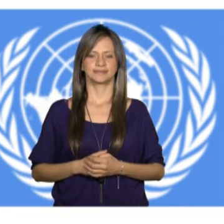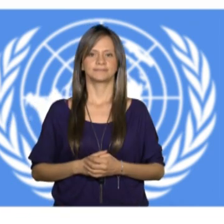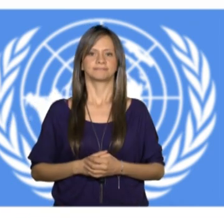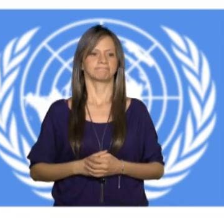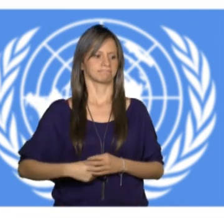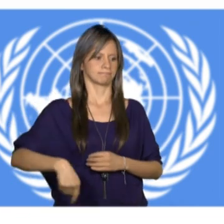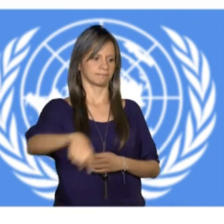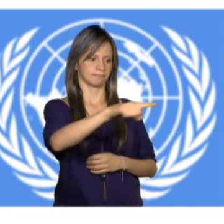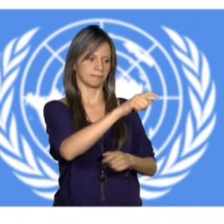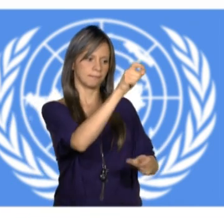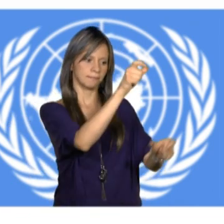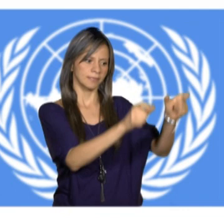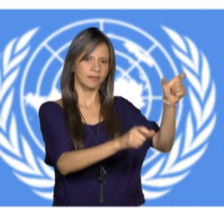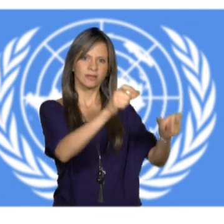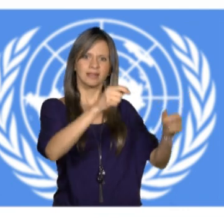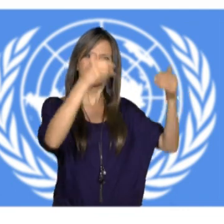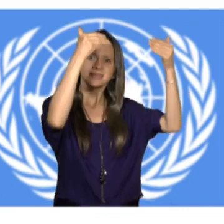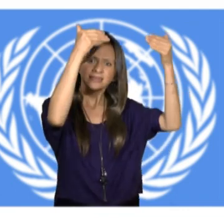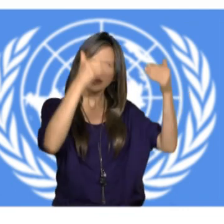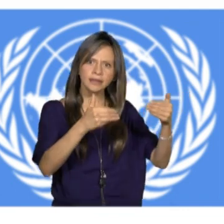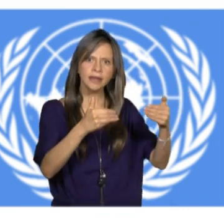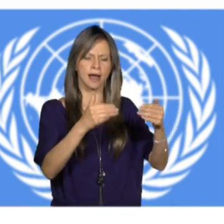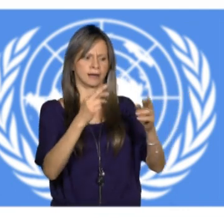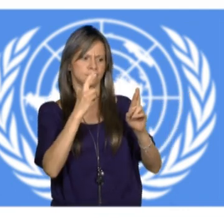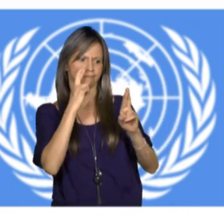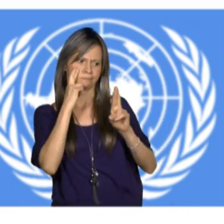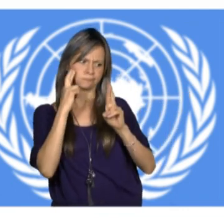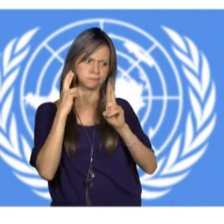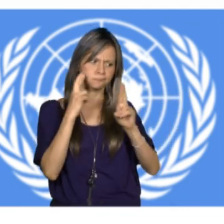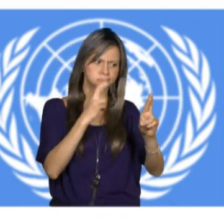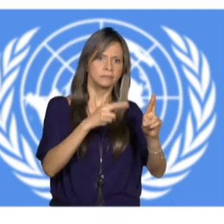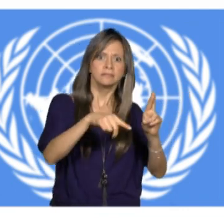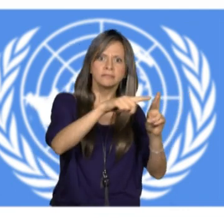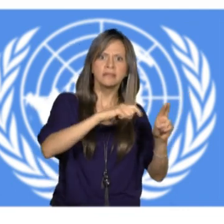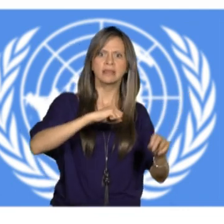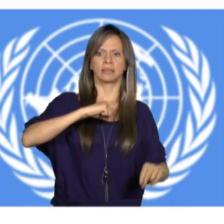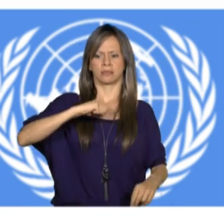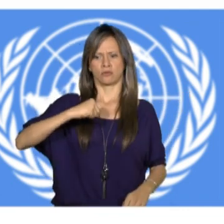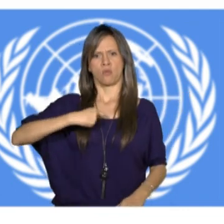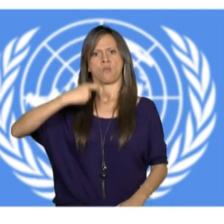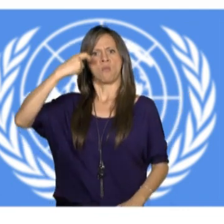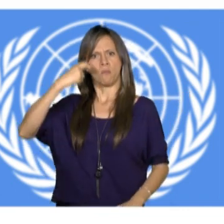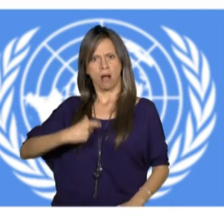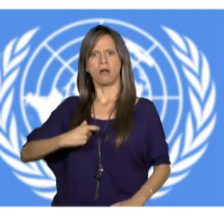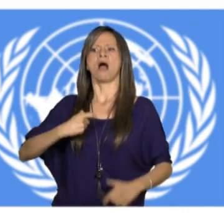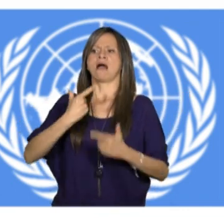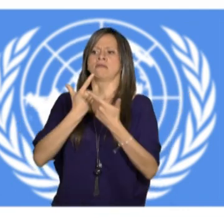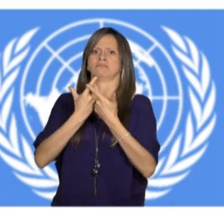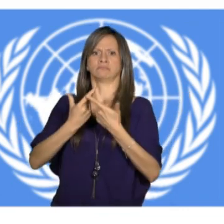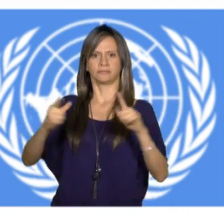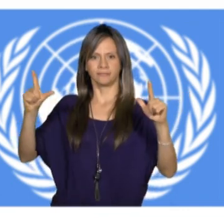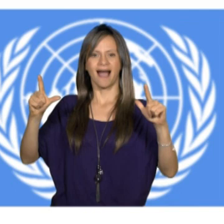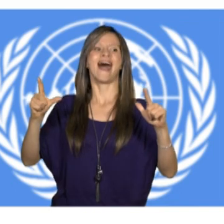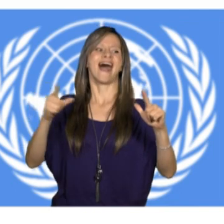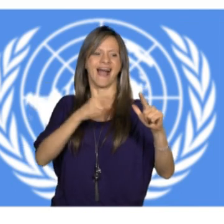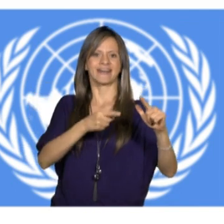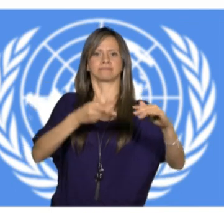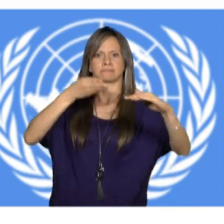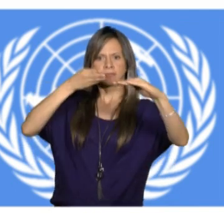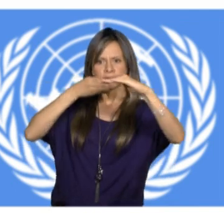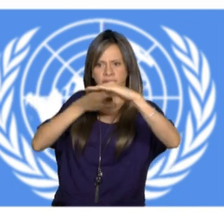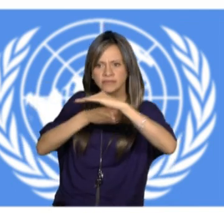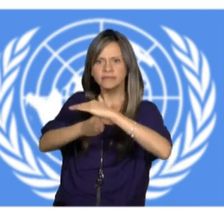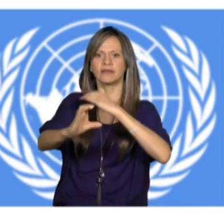B. Reconociendo la importancia de la accesibilidad al entorno físico, social, económico y cultural, a